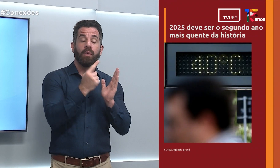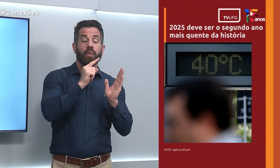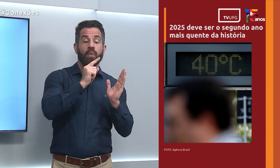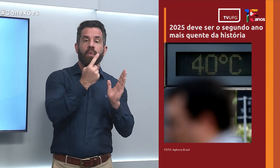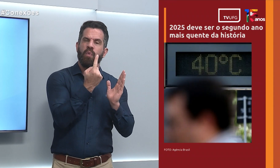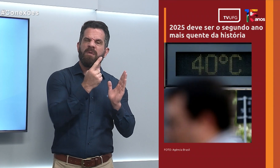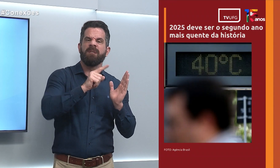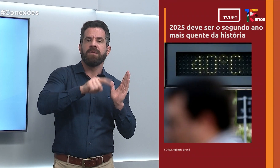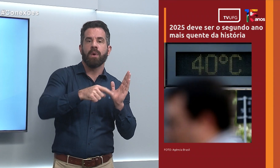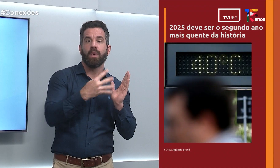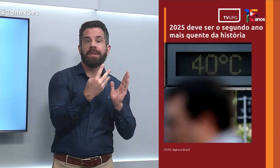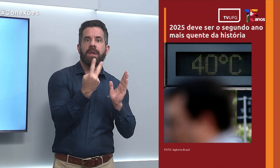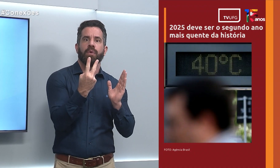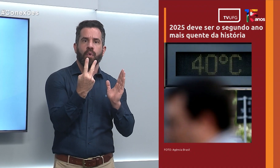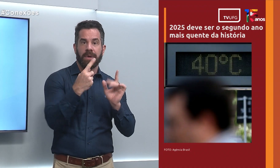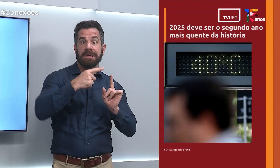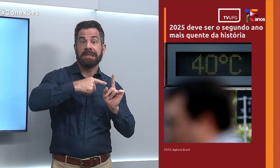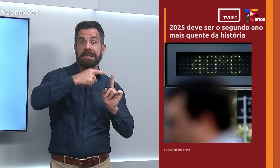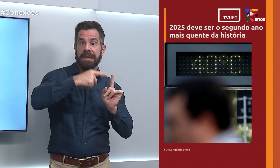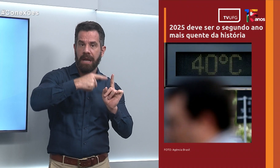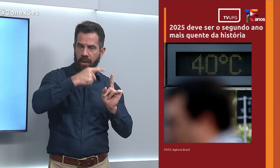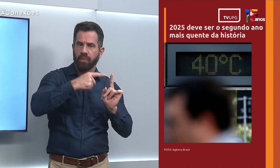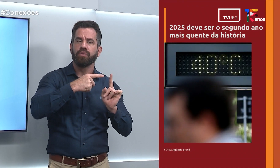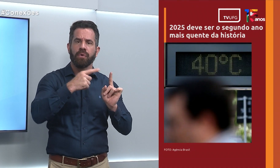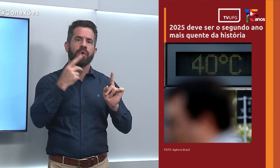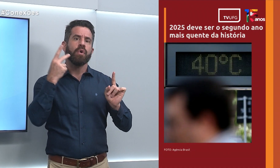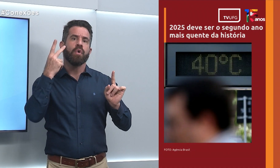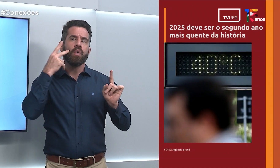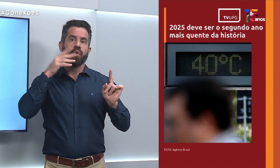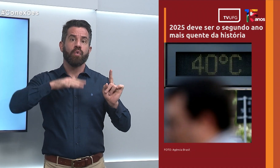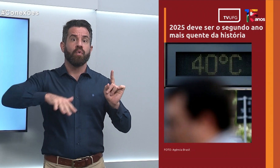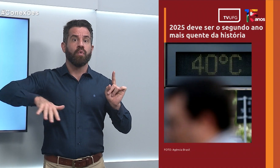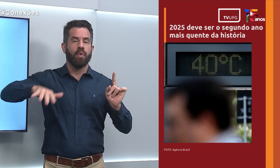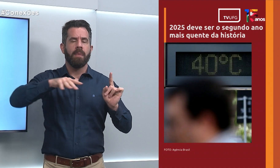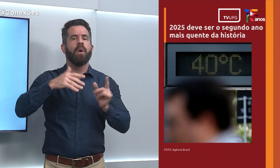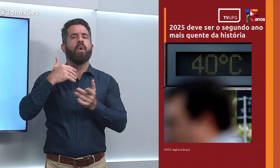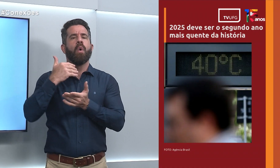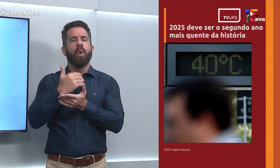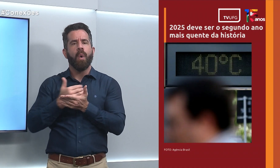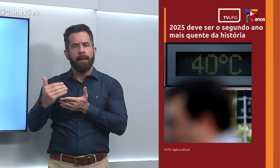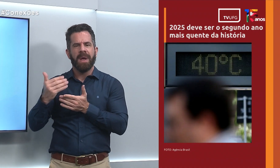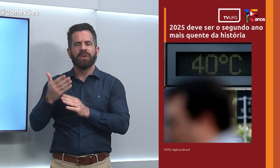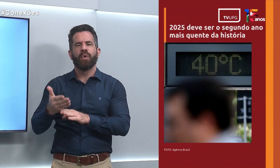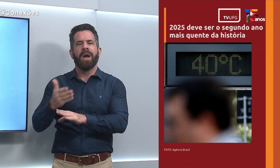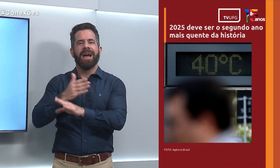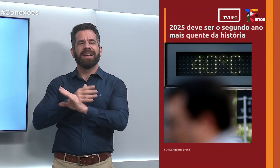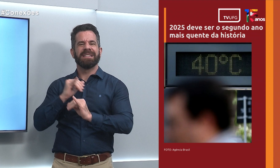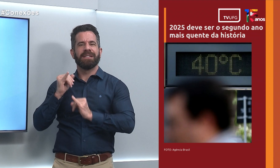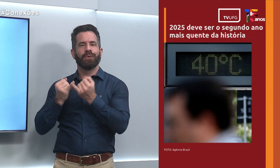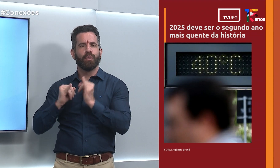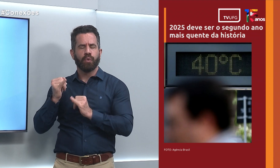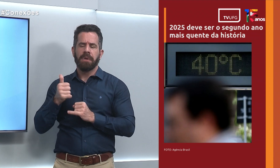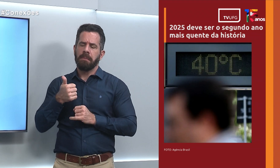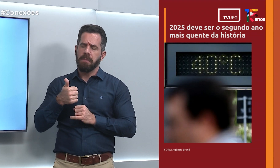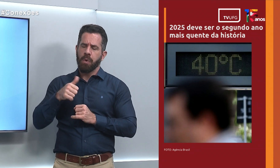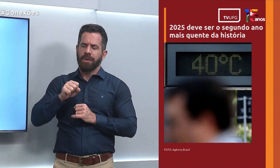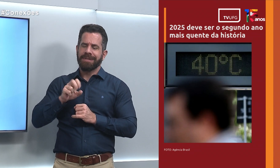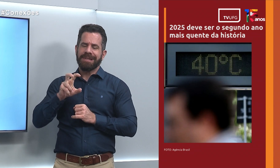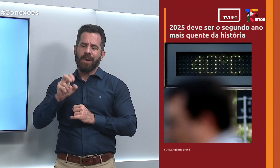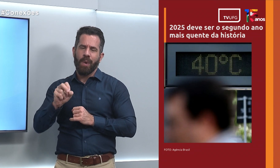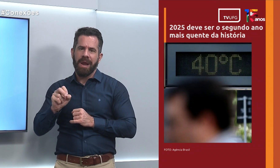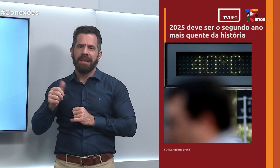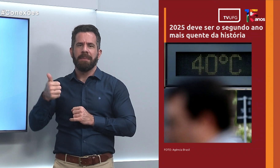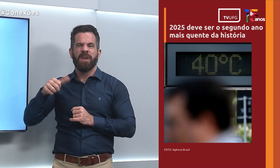1,42 graus Celsius acima da média pré-industrial, entre os anos de